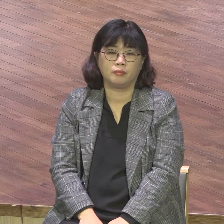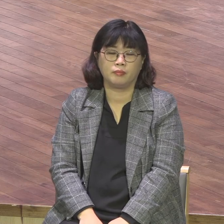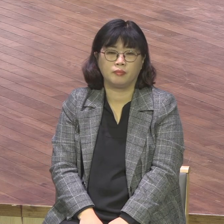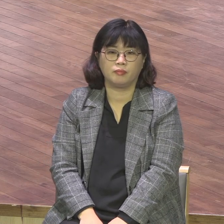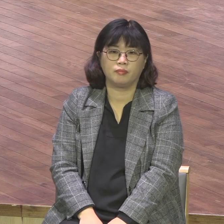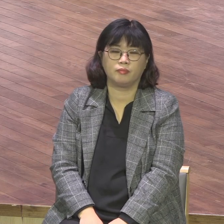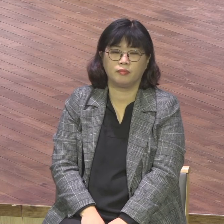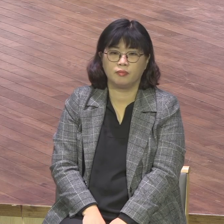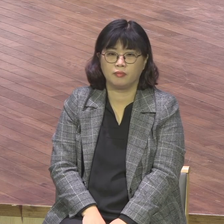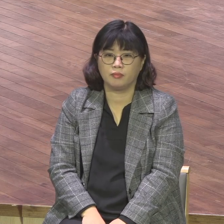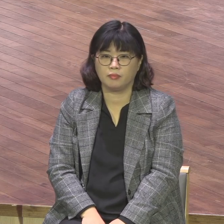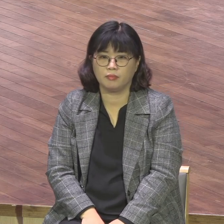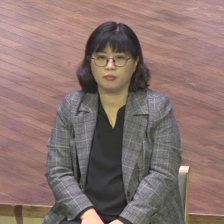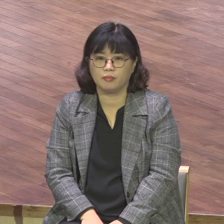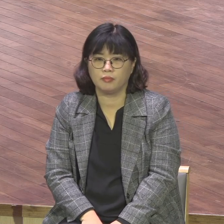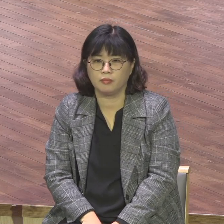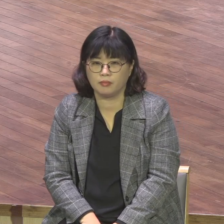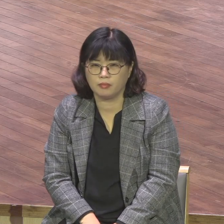믿음으로 죽게